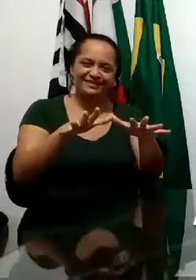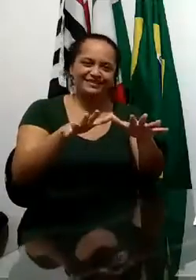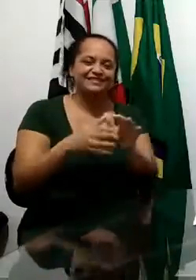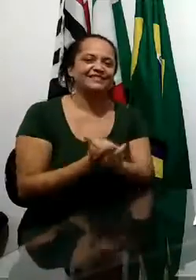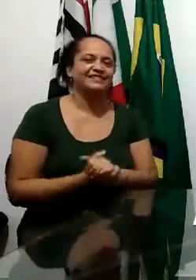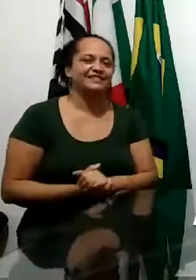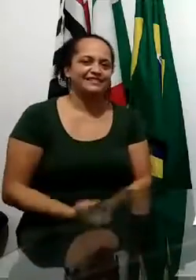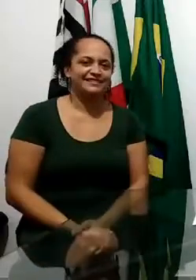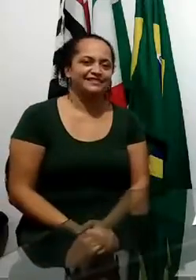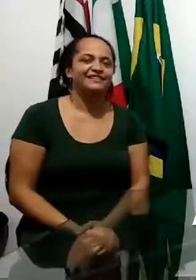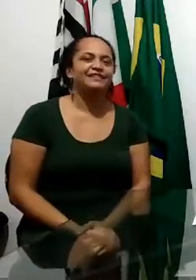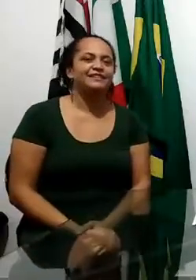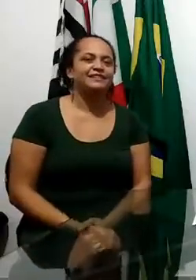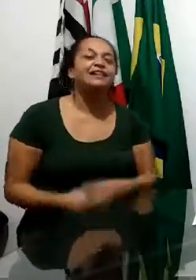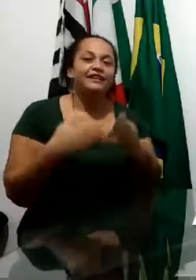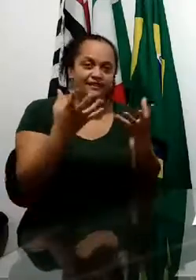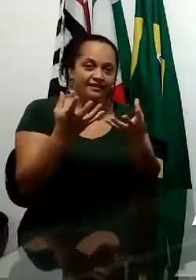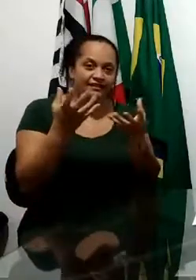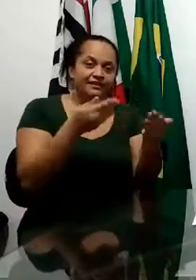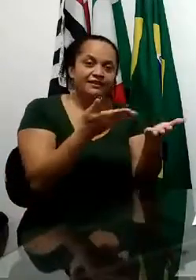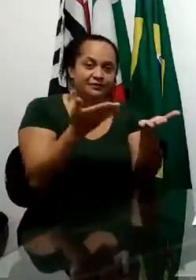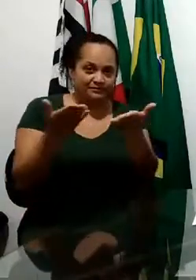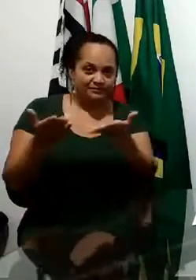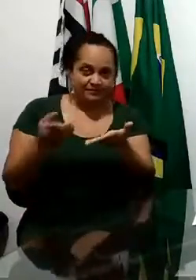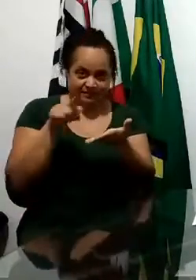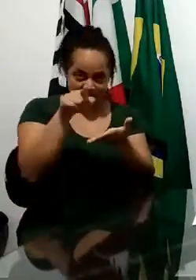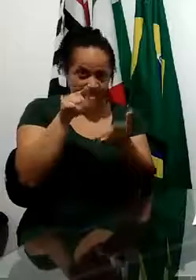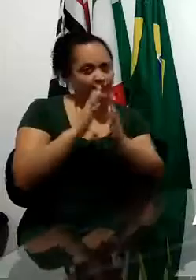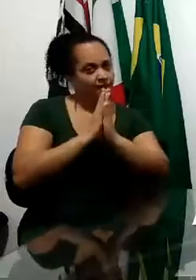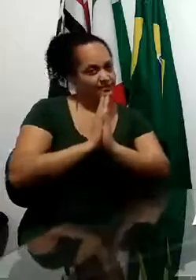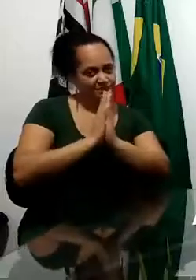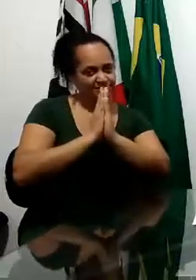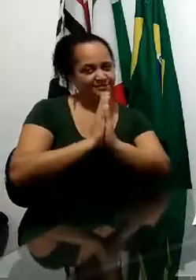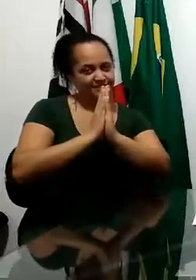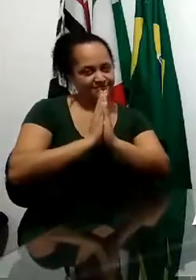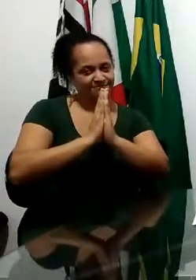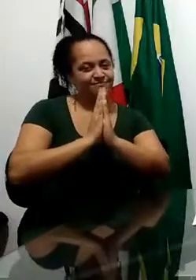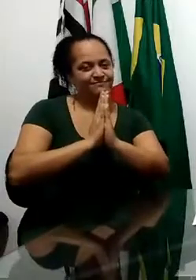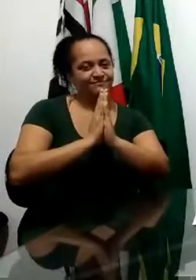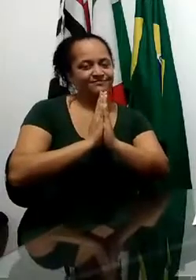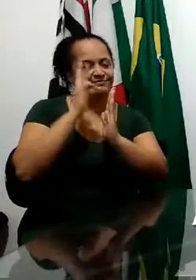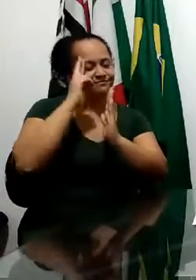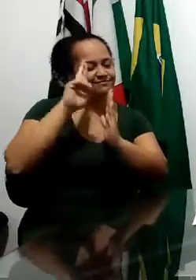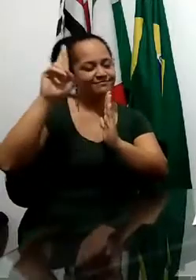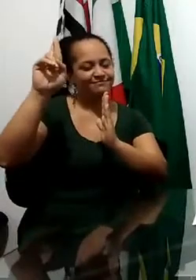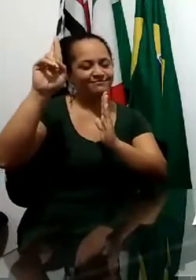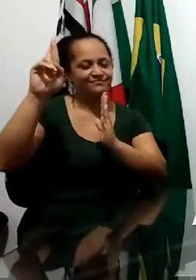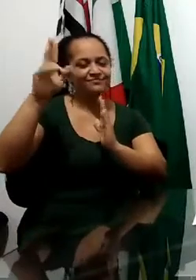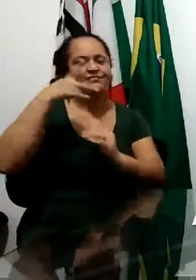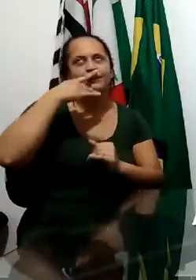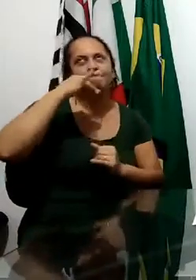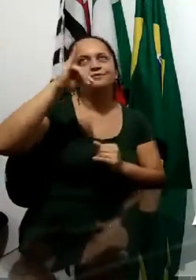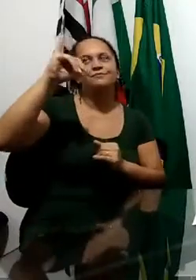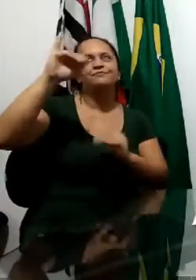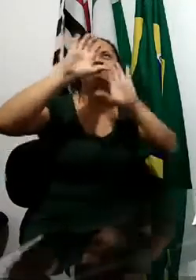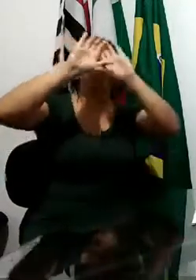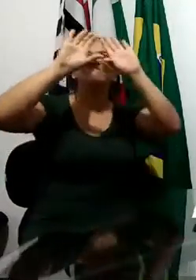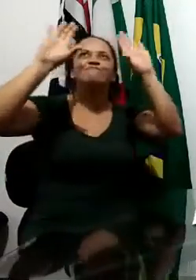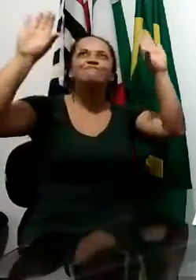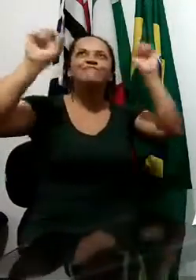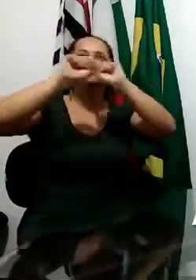tá bom? Eu quero convidar você agora a fechar seus olhos e vamos orar ao Senhor. Pai celestial,